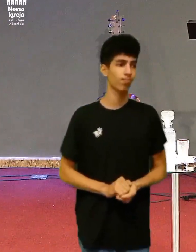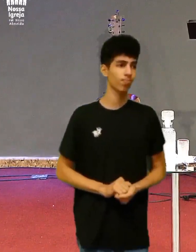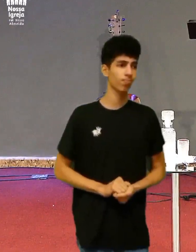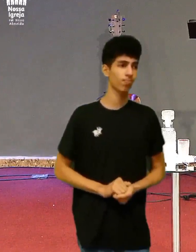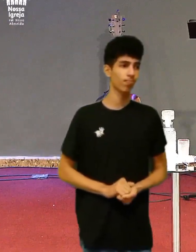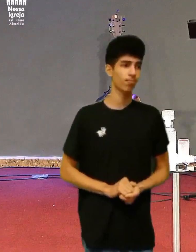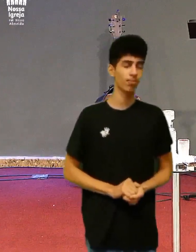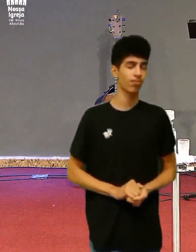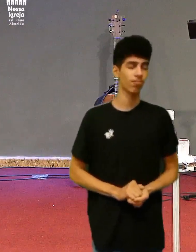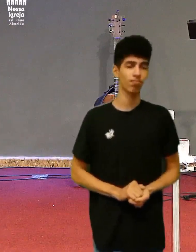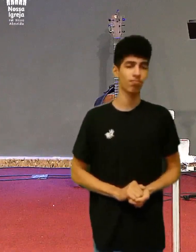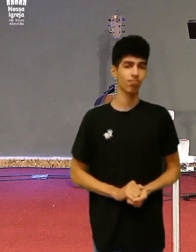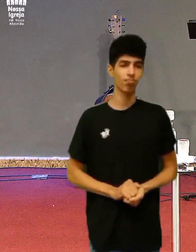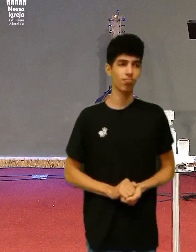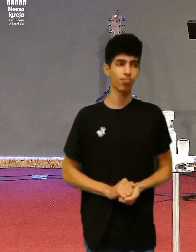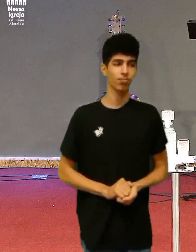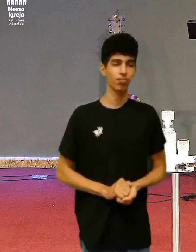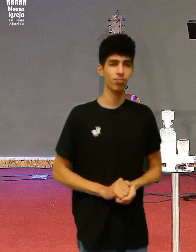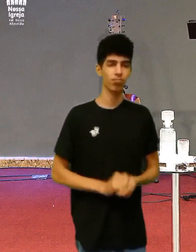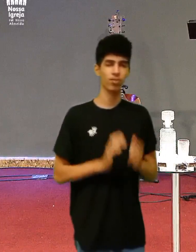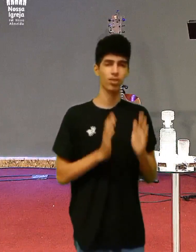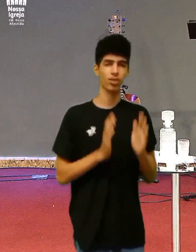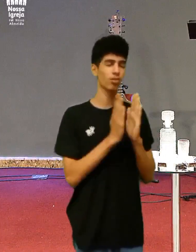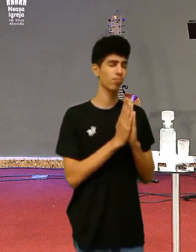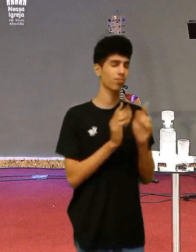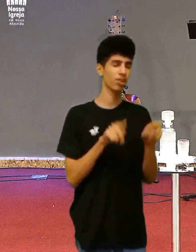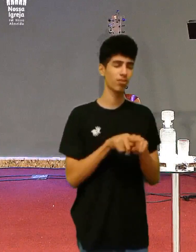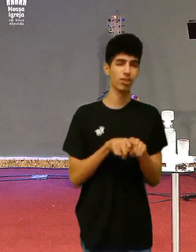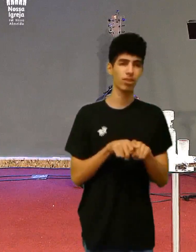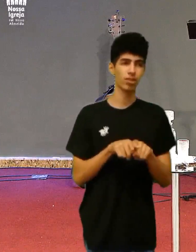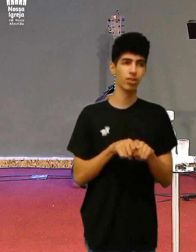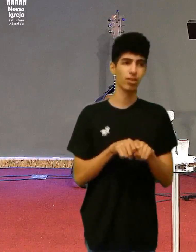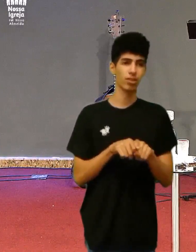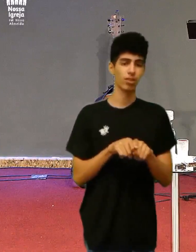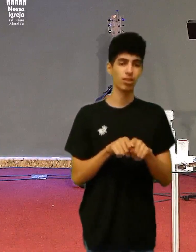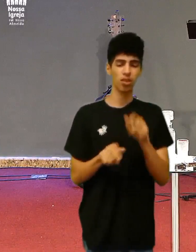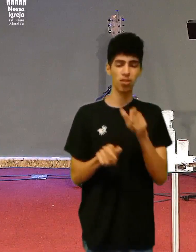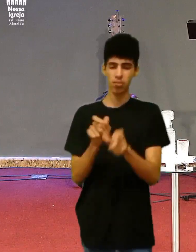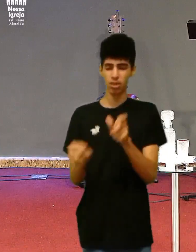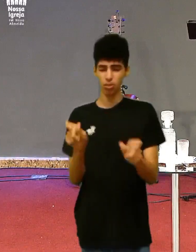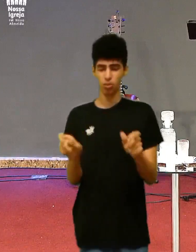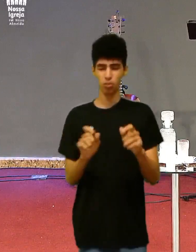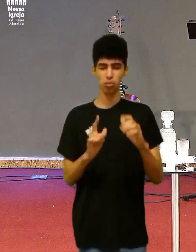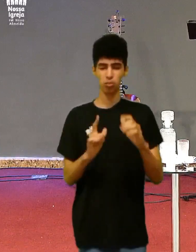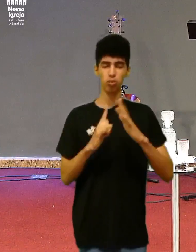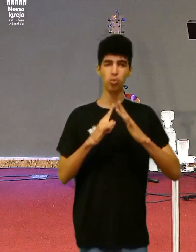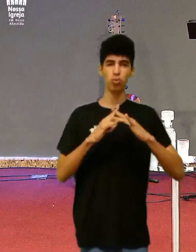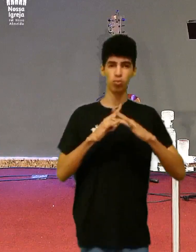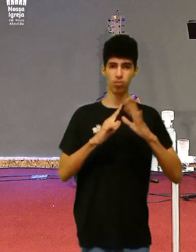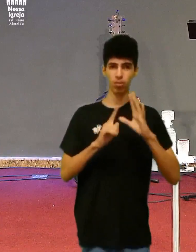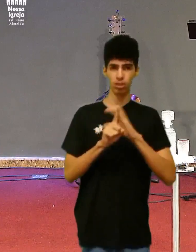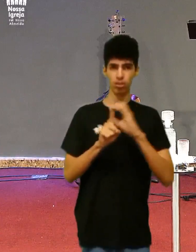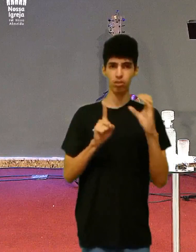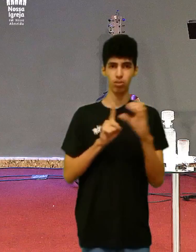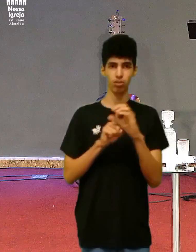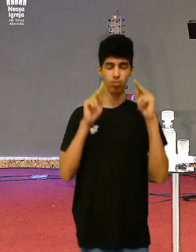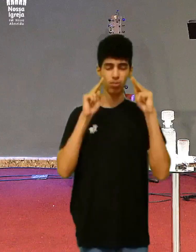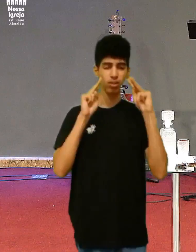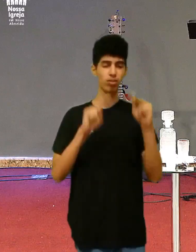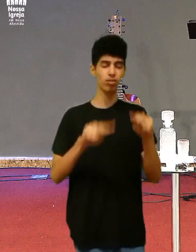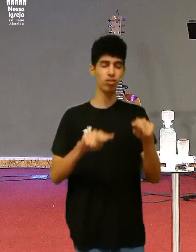Eu oro, meu Pai, por aqueles que nos acompanham à distância, por aqueles que estão em outro momento assistindo